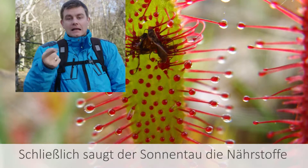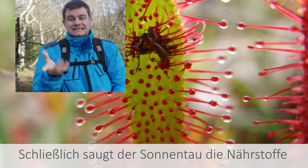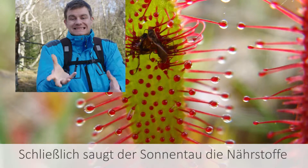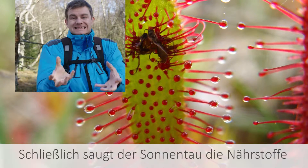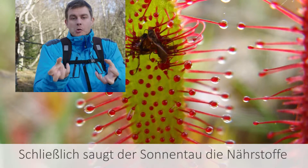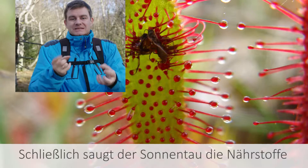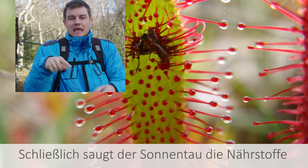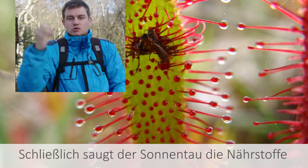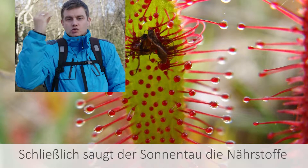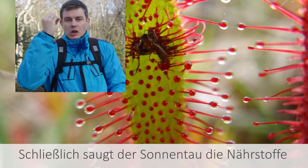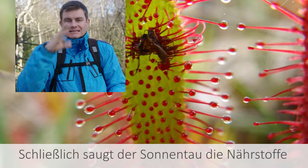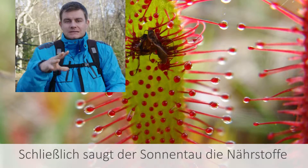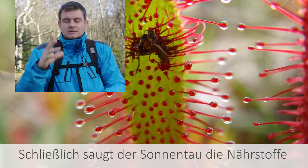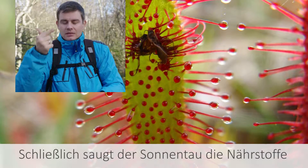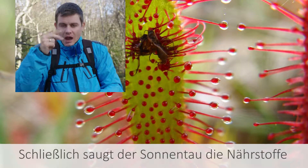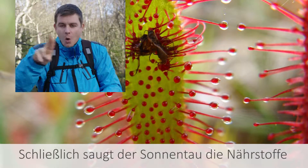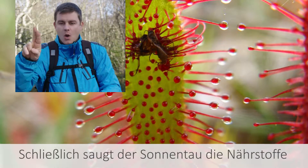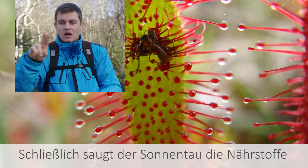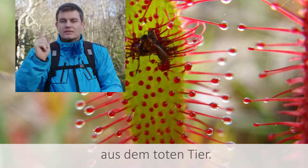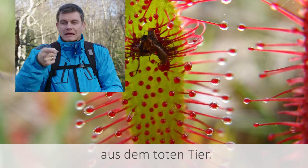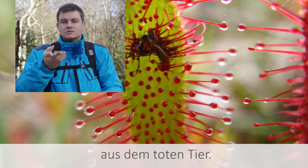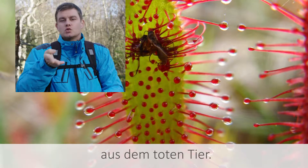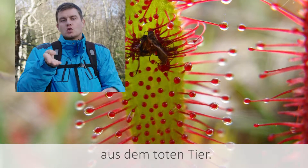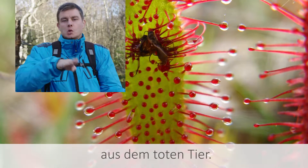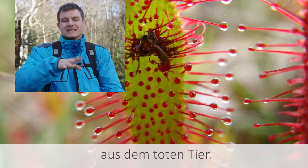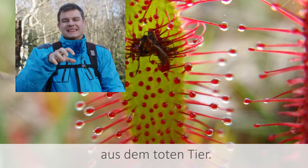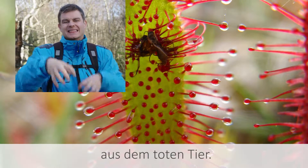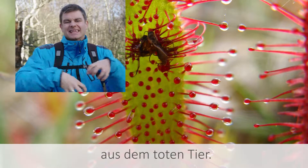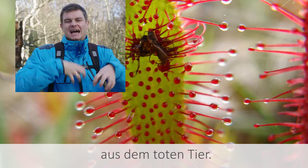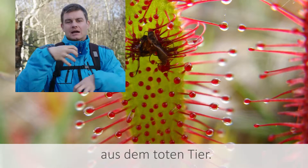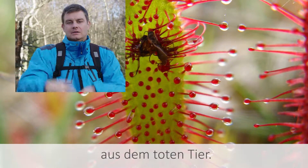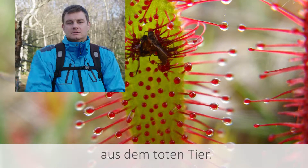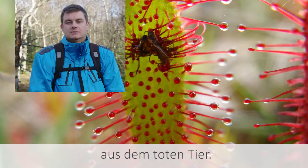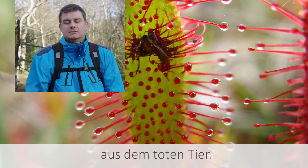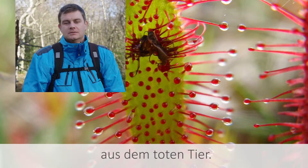Schließlich saugt der Sonnentau die Nährstoffe aus dem toten Tier.